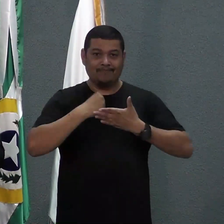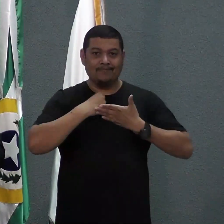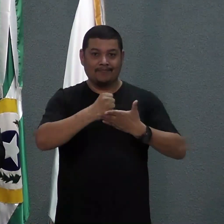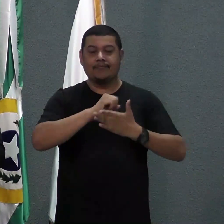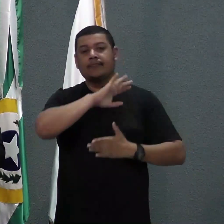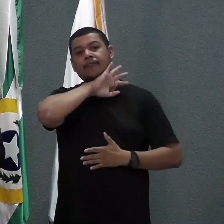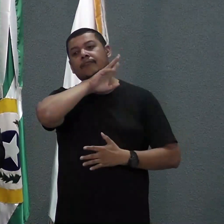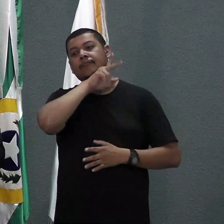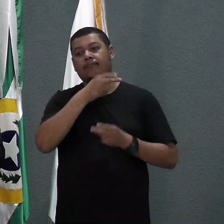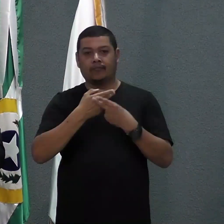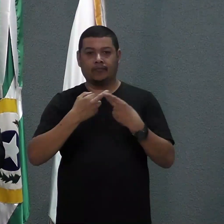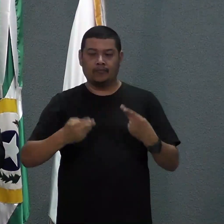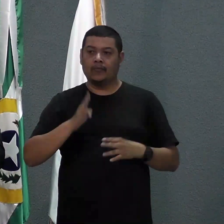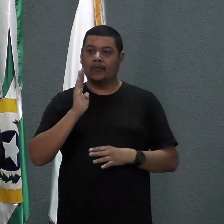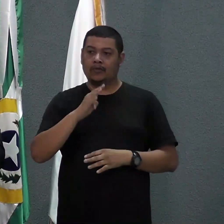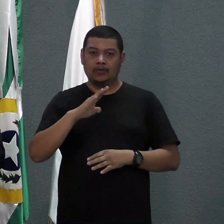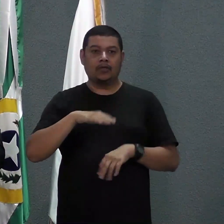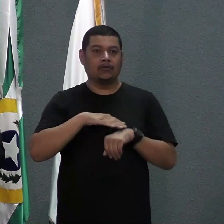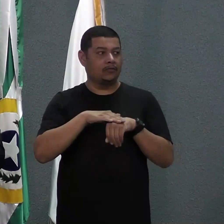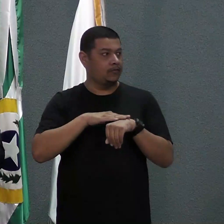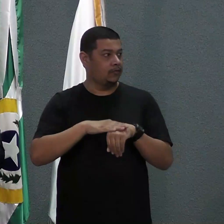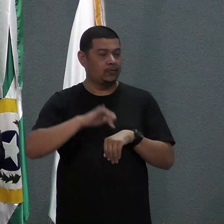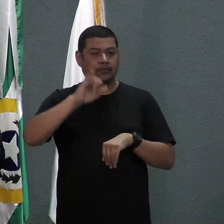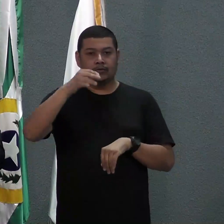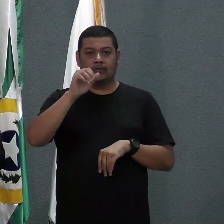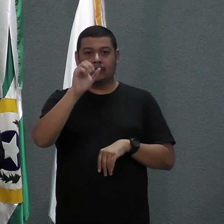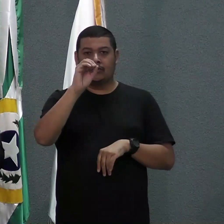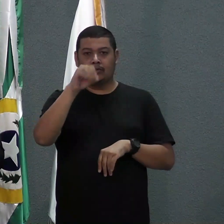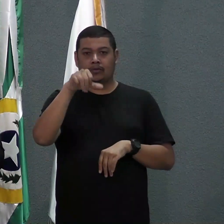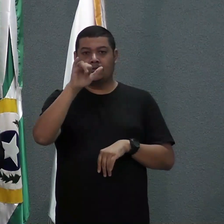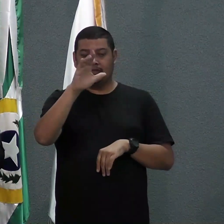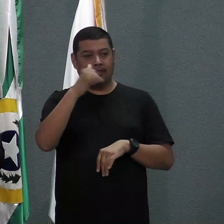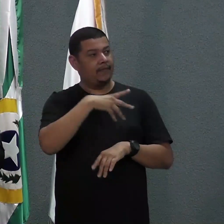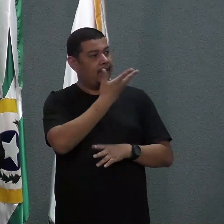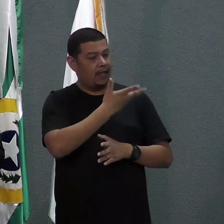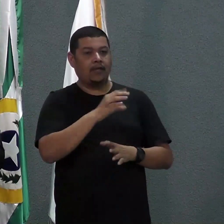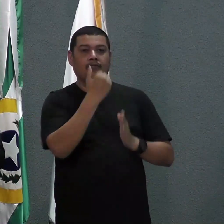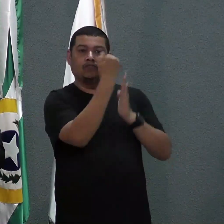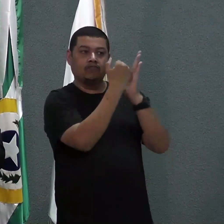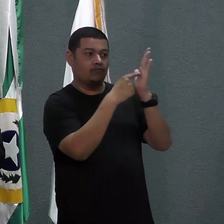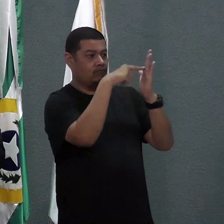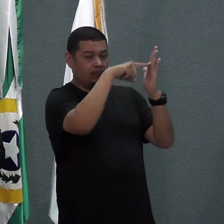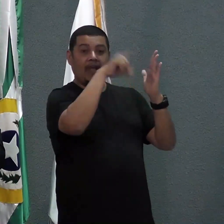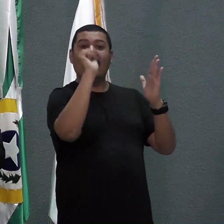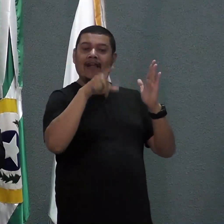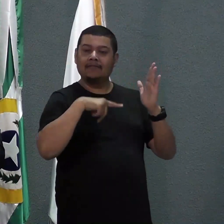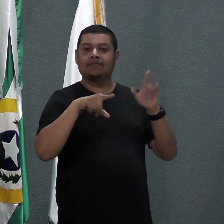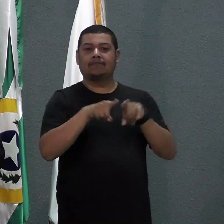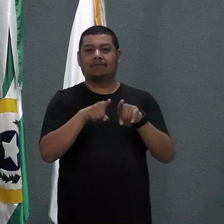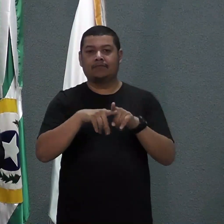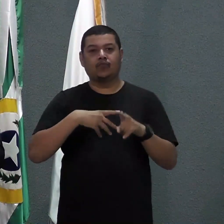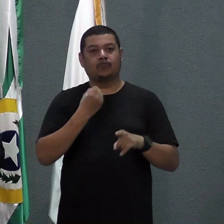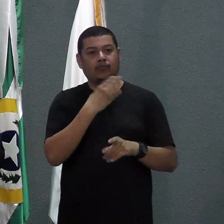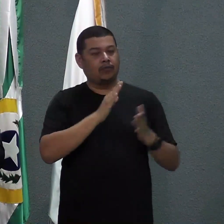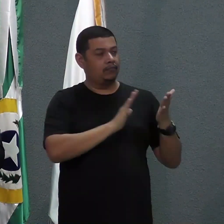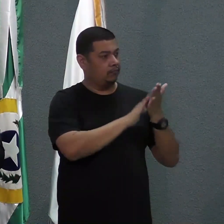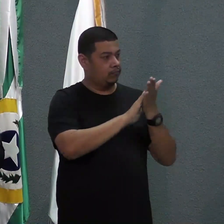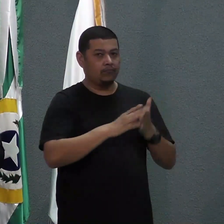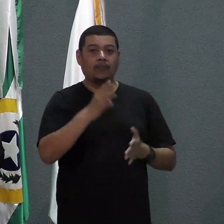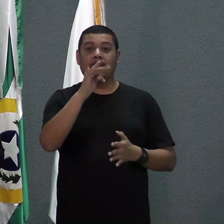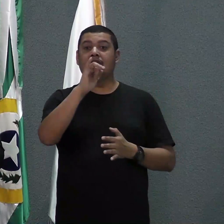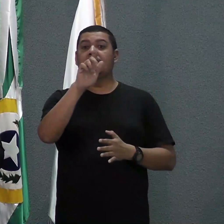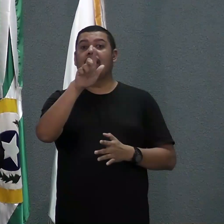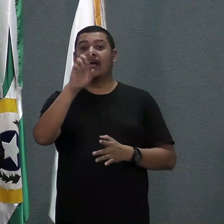Animais. Tive conversando com a Joyce, que é uma das membros que faz parte da associação, e quero aqui realmente parabenizar o